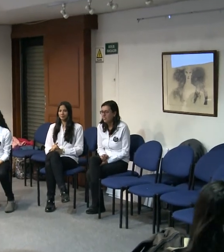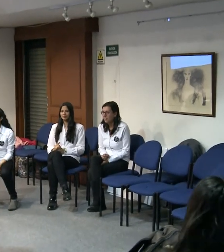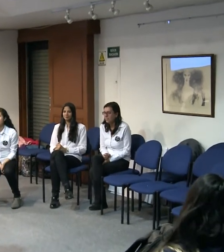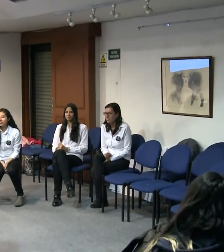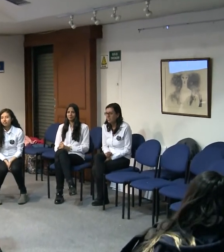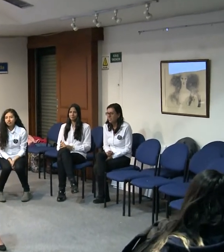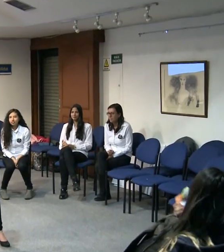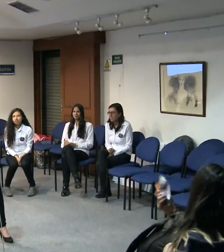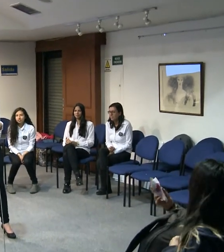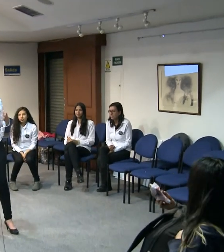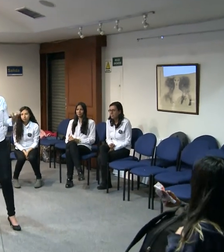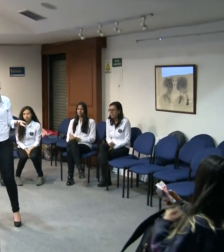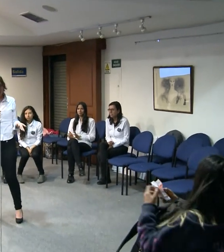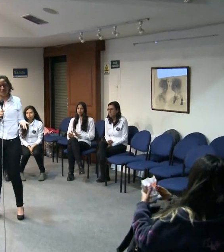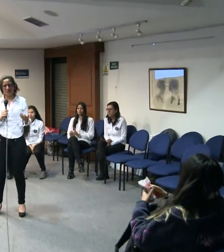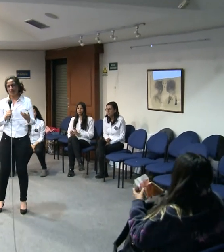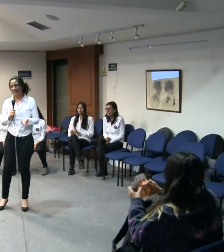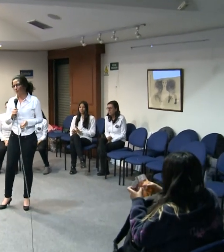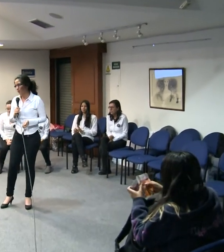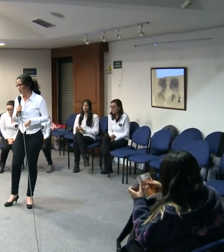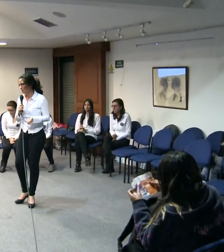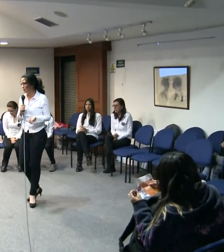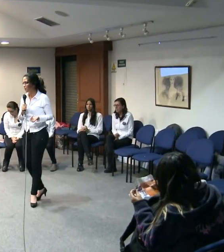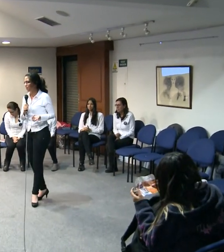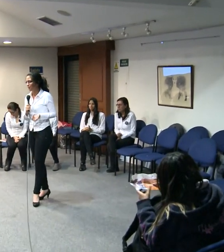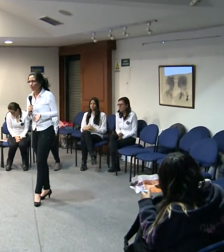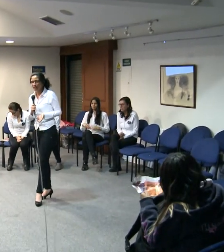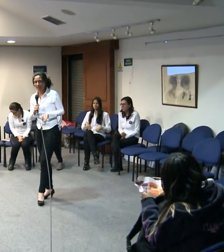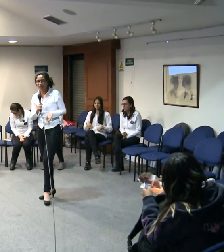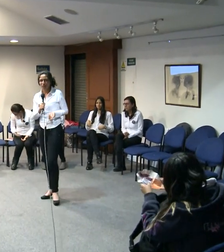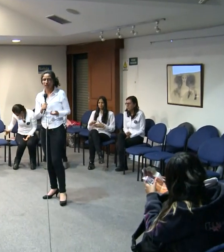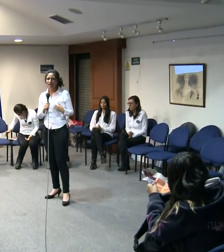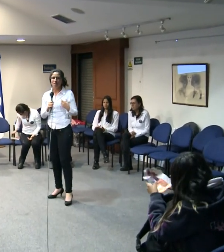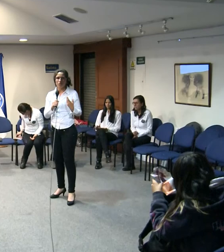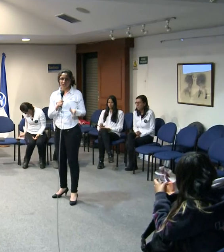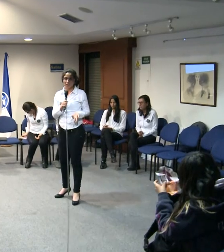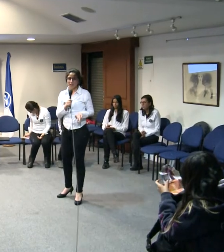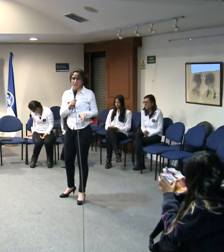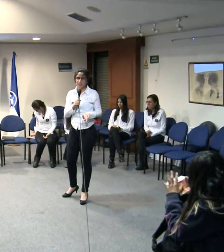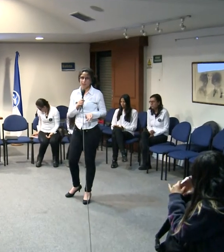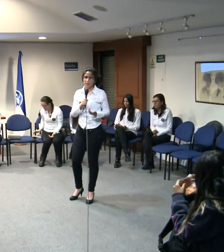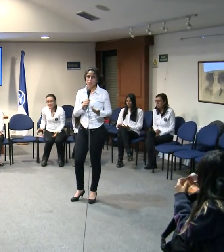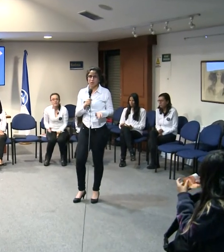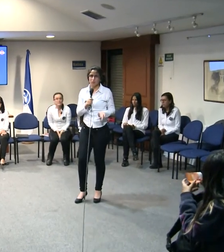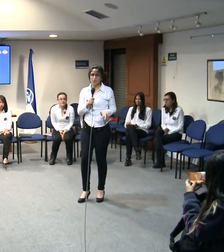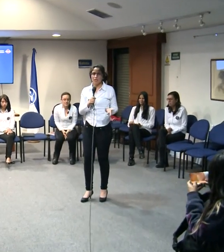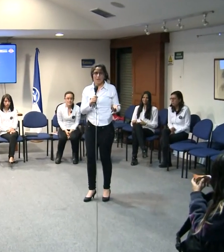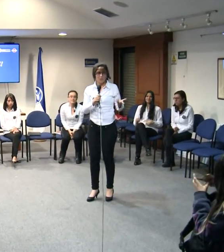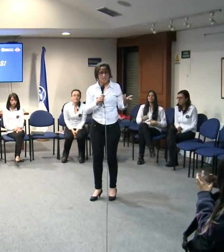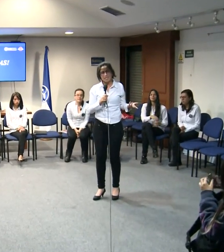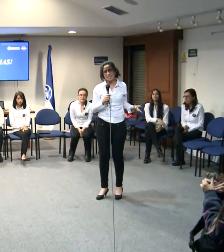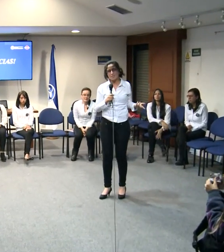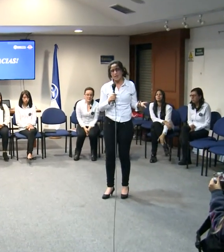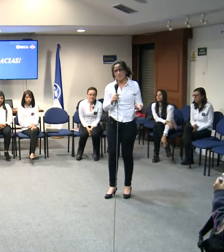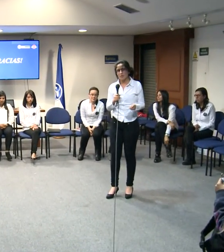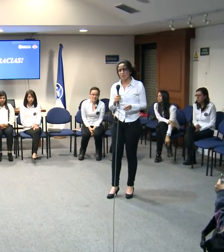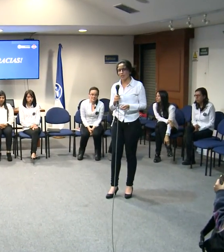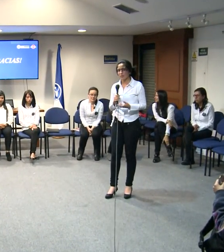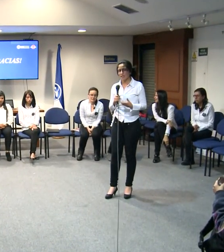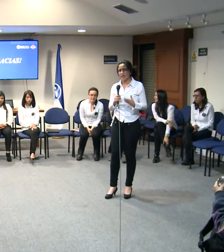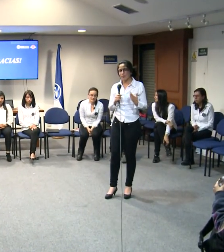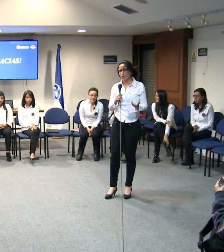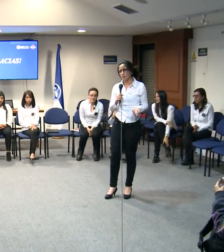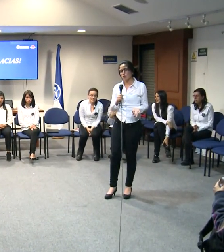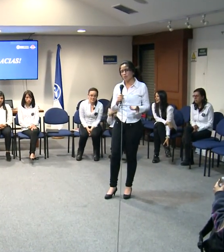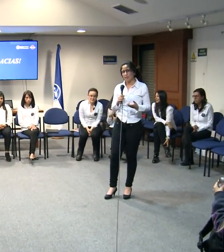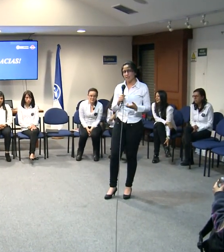Bueno, muchísimas gracias por la disposición y por el tiempo que ustedes nos brindaron el día de hoy. Es muy gratificante para nosotros pues este espacio, porque